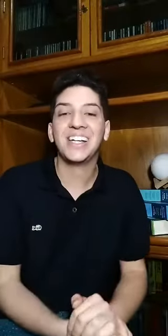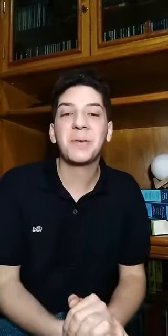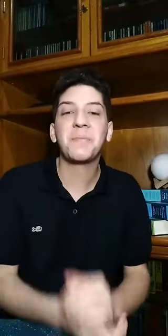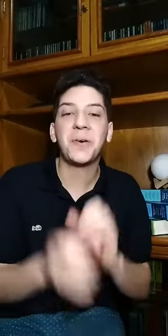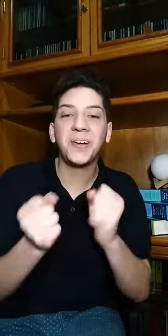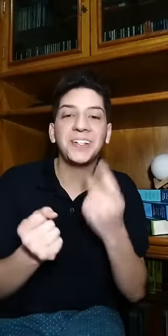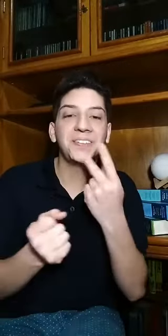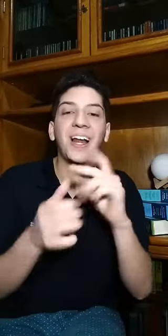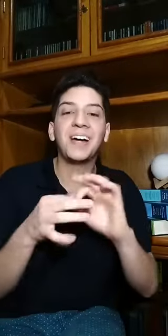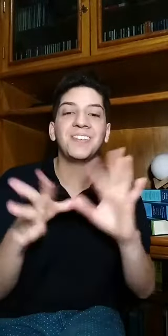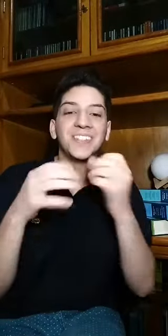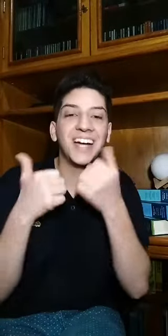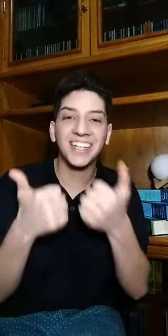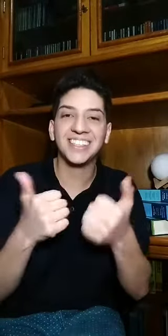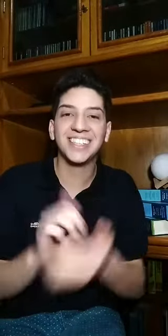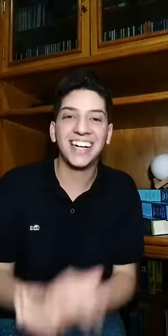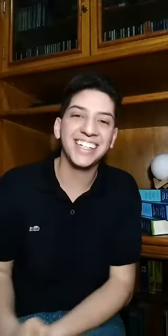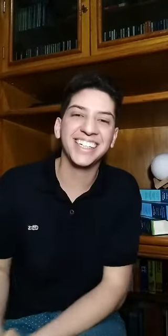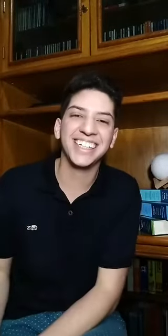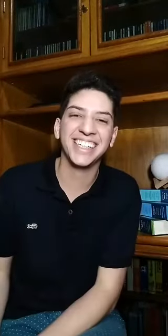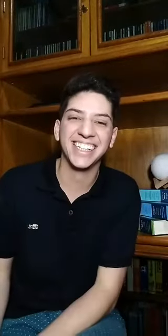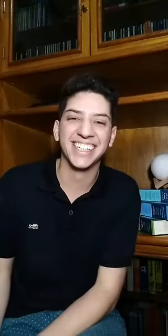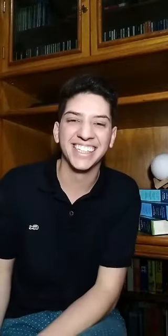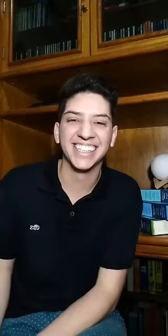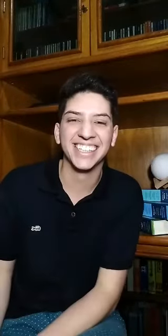melhorar. Podem falar à vontade, tá?